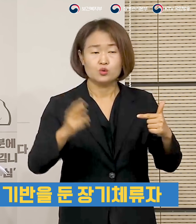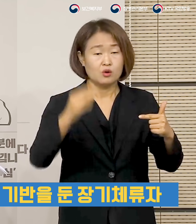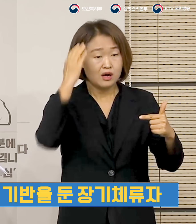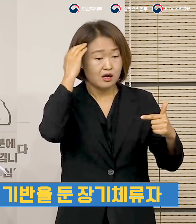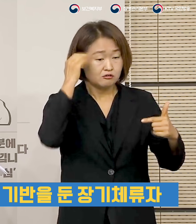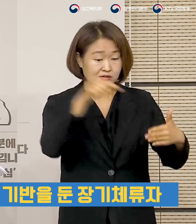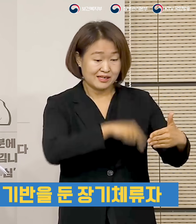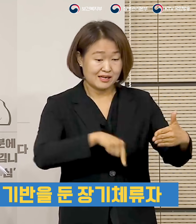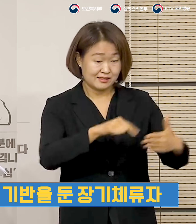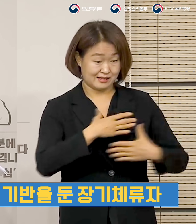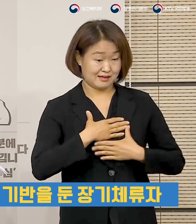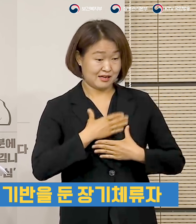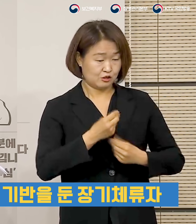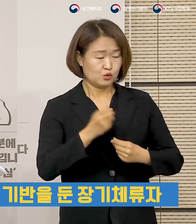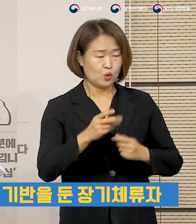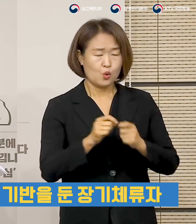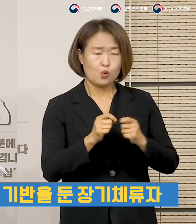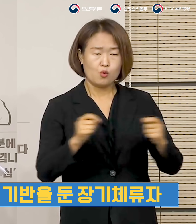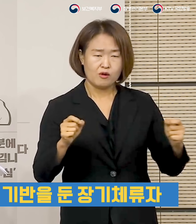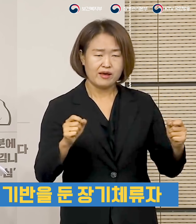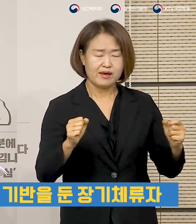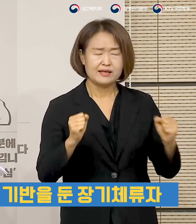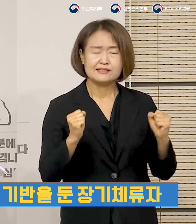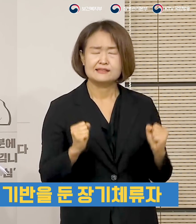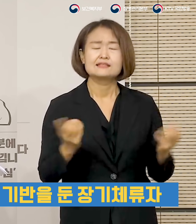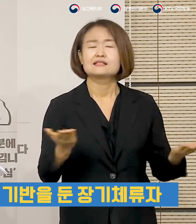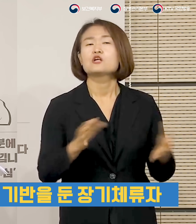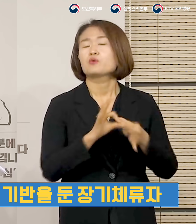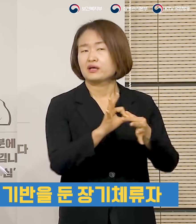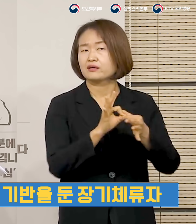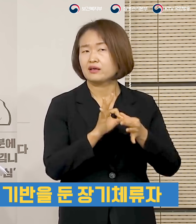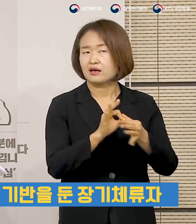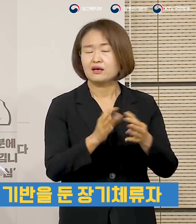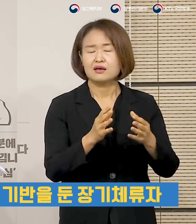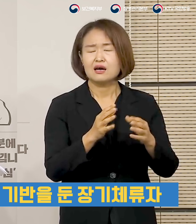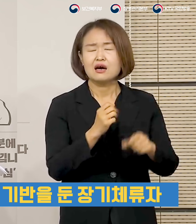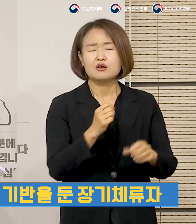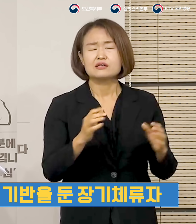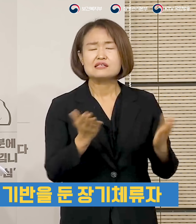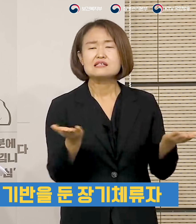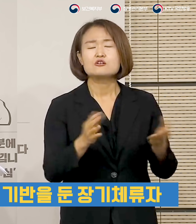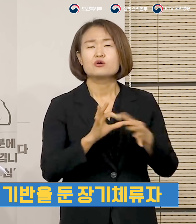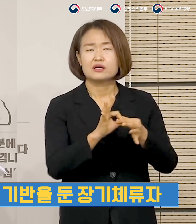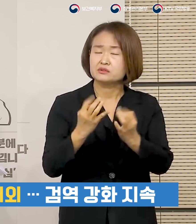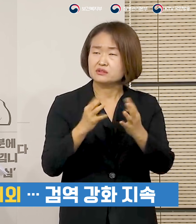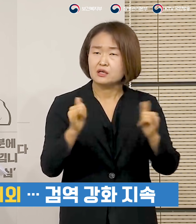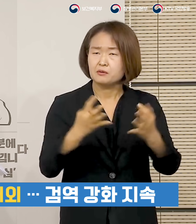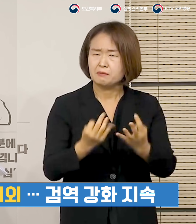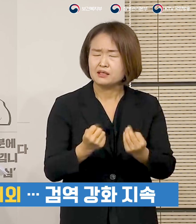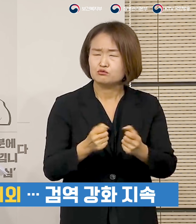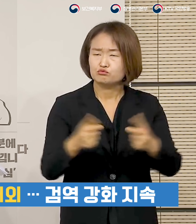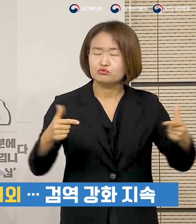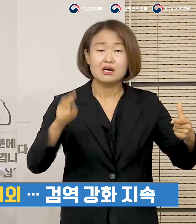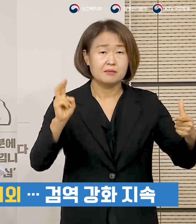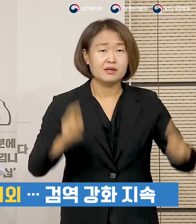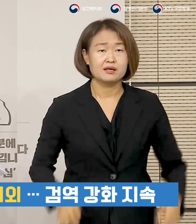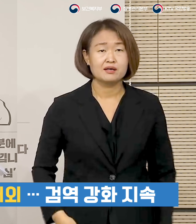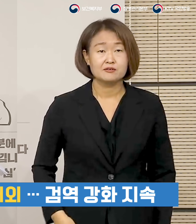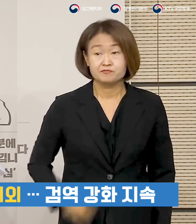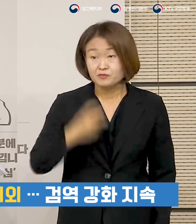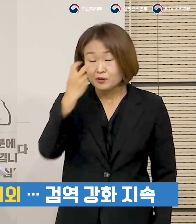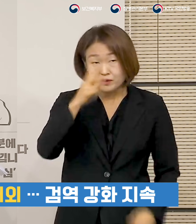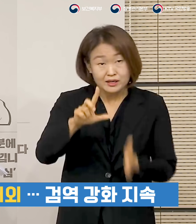우리나라의 안정적이나 장기적인 기반을 두고 사회경제 활동을 하고 계신 분들이 대부분입니다. 검역